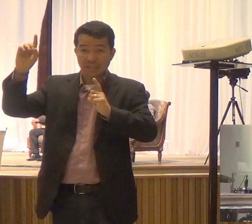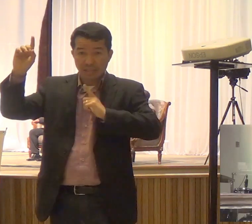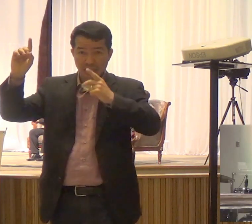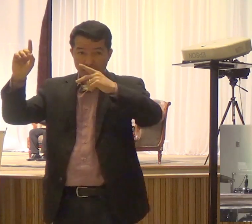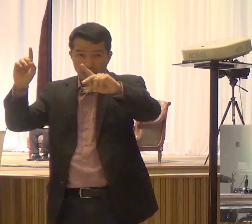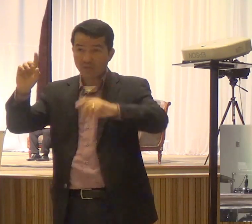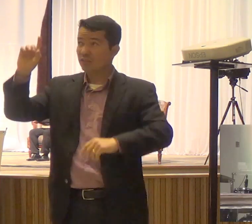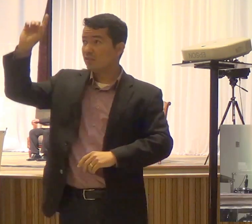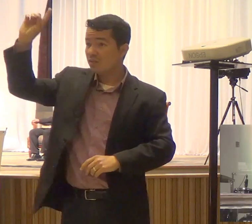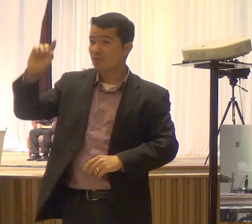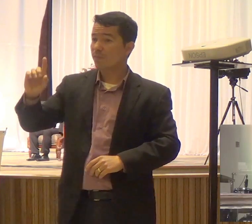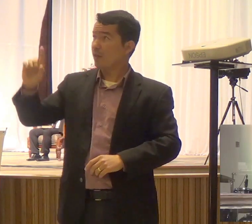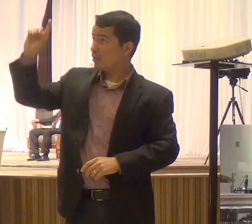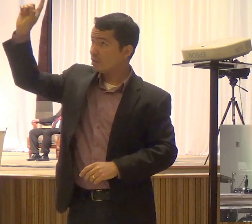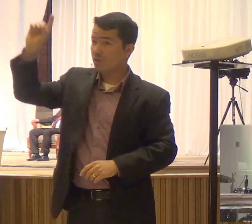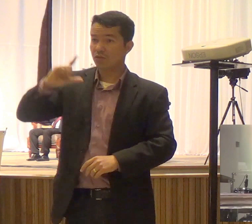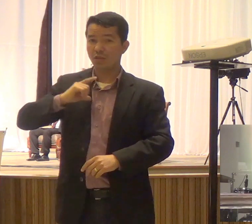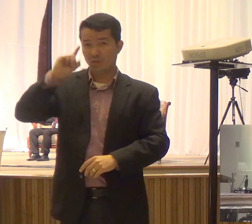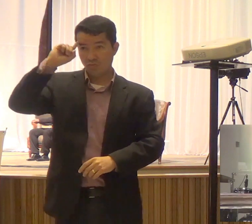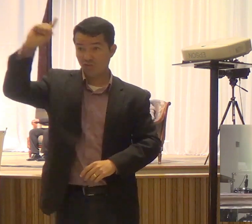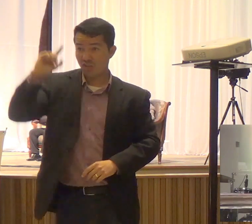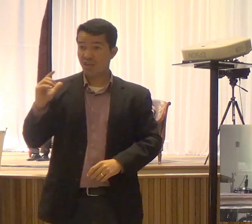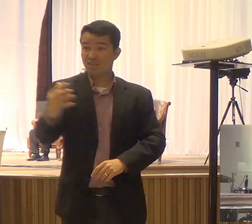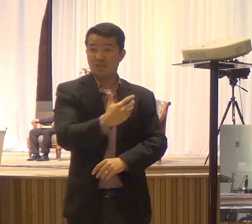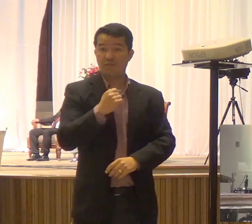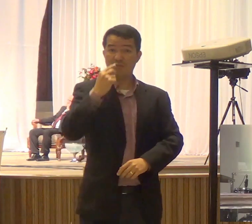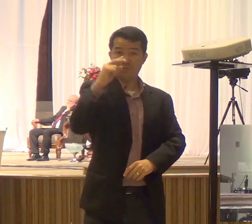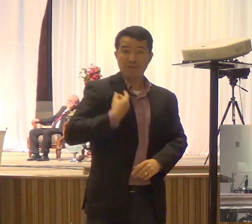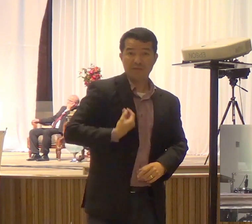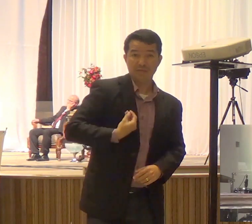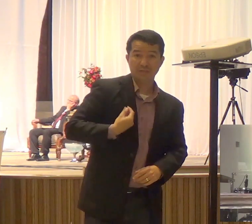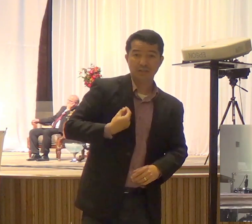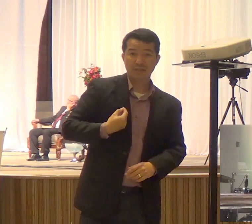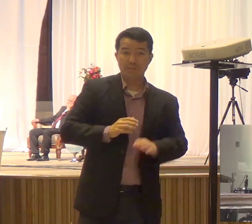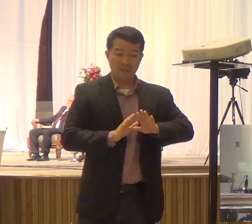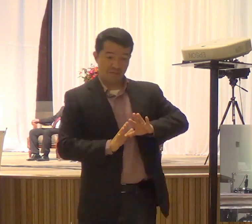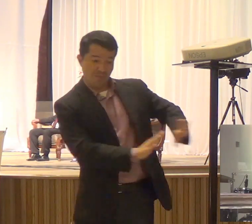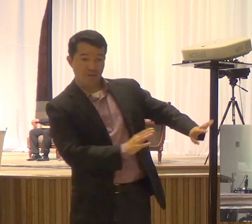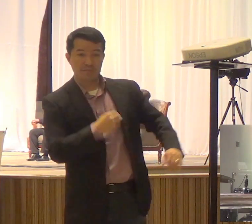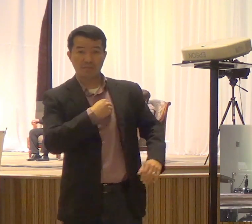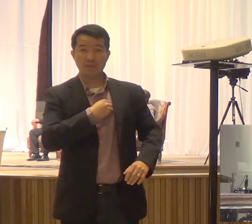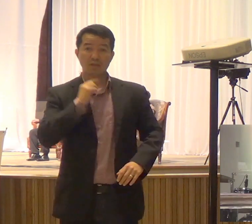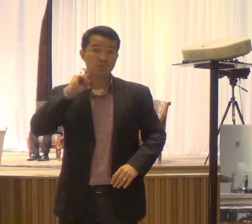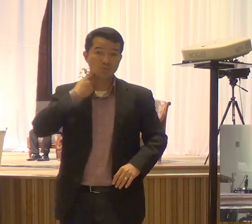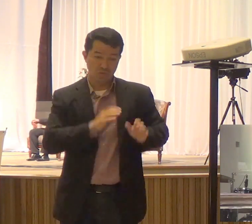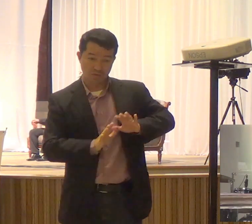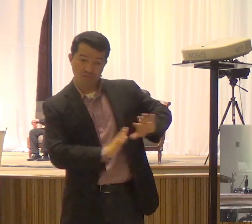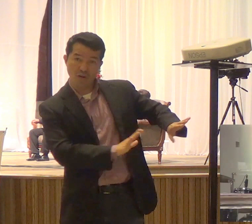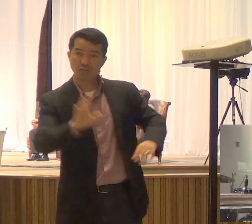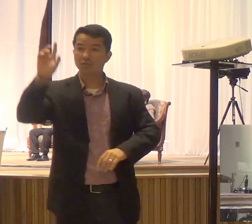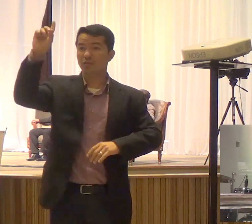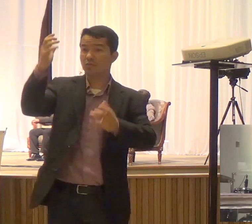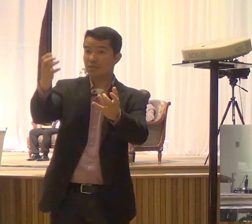te tirou um dia da lama, que te tirou da luta, da dificuldade, quer continuar fazendo de